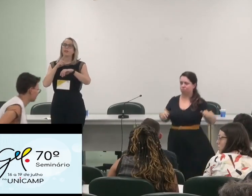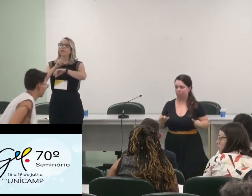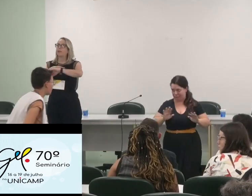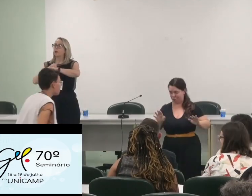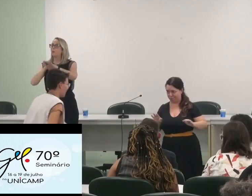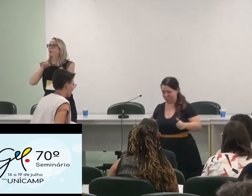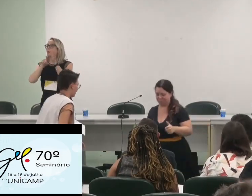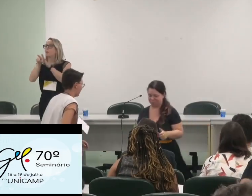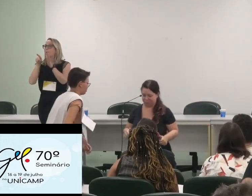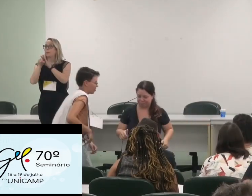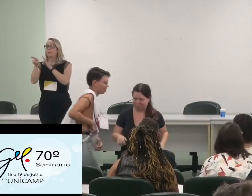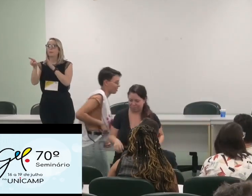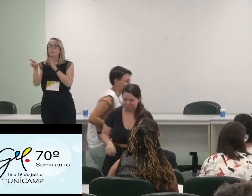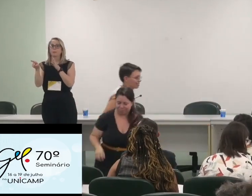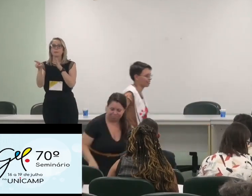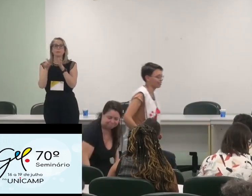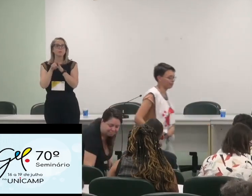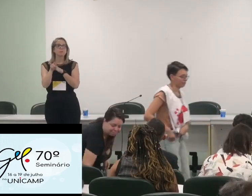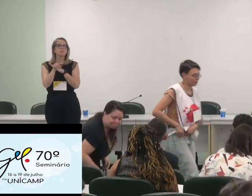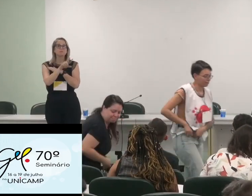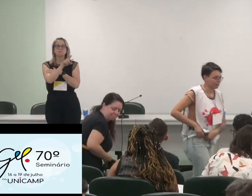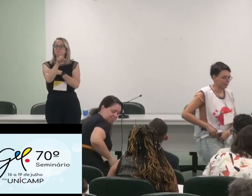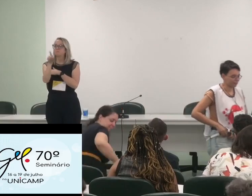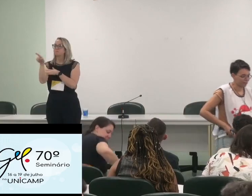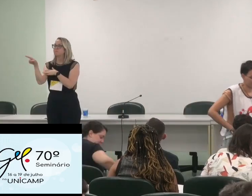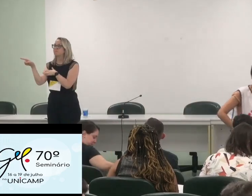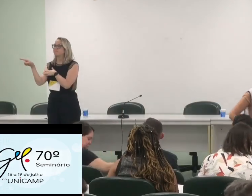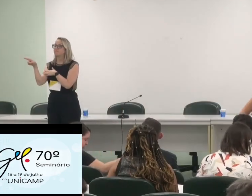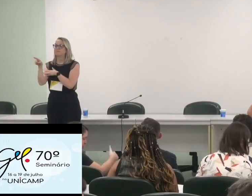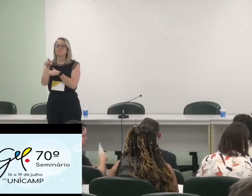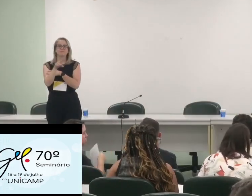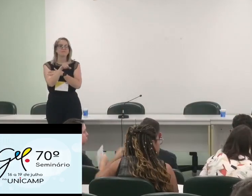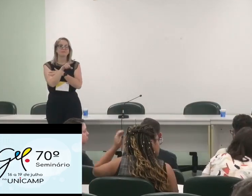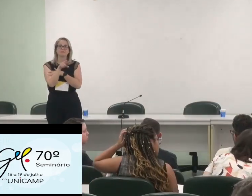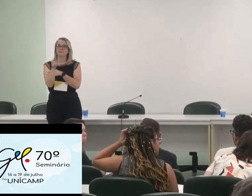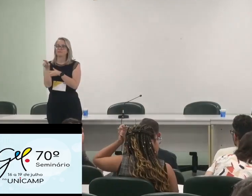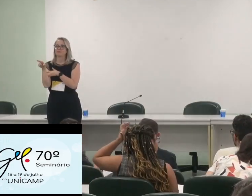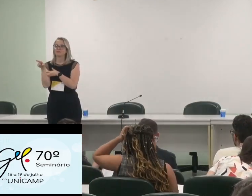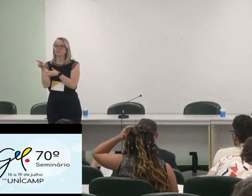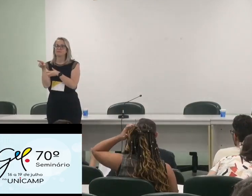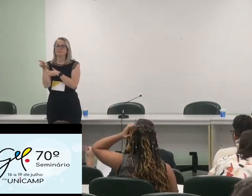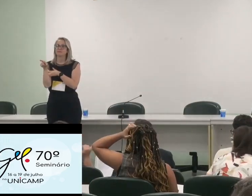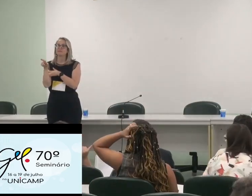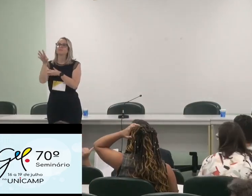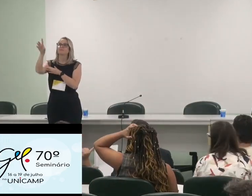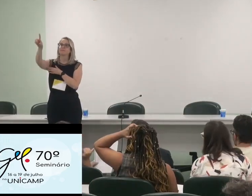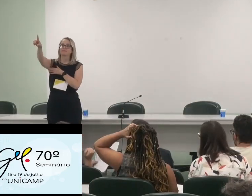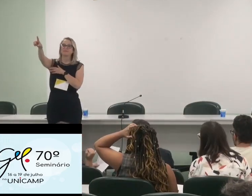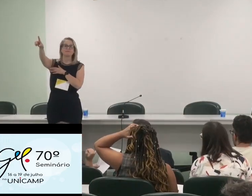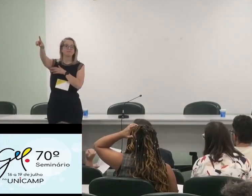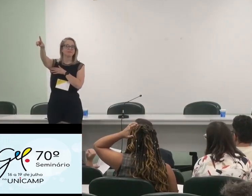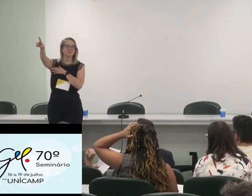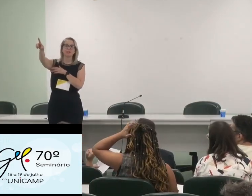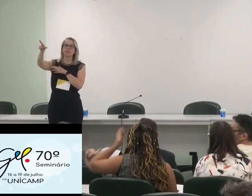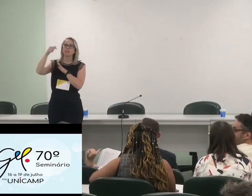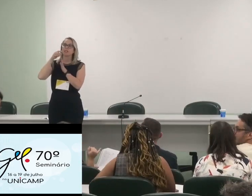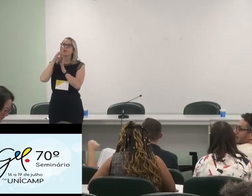Bem, então a gente tem o tempo para perguntas, caso alguém queira fazer algum questionamento lá no